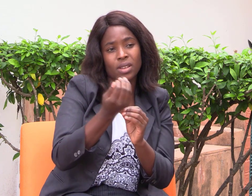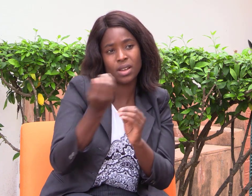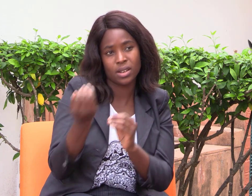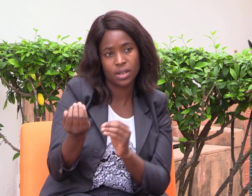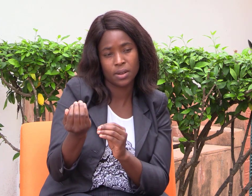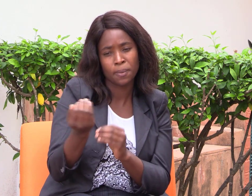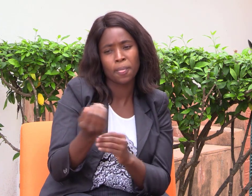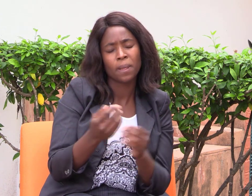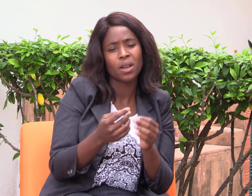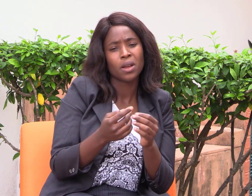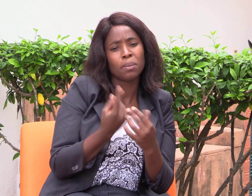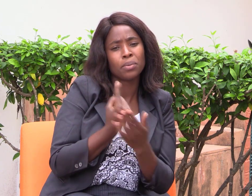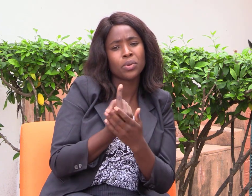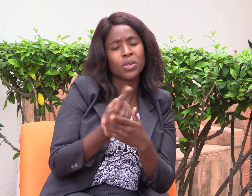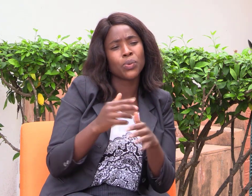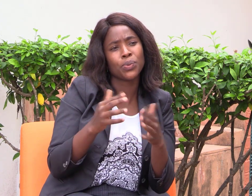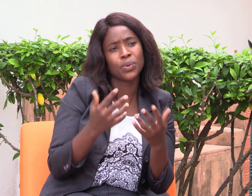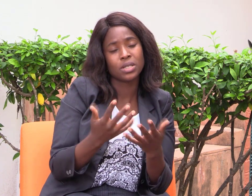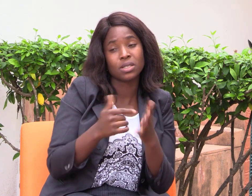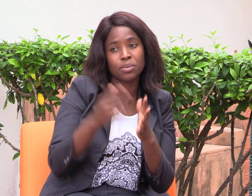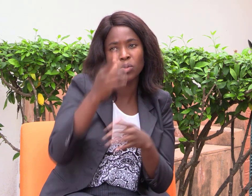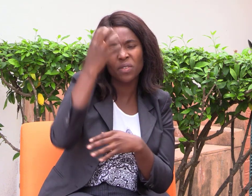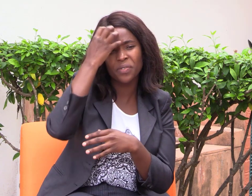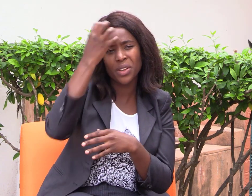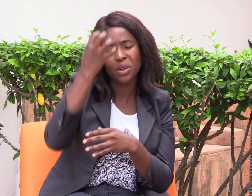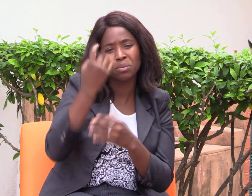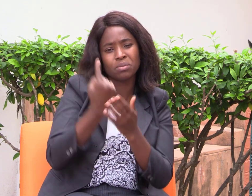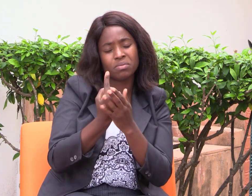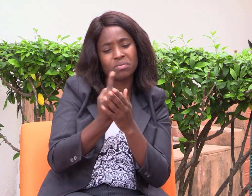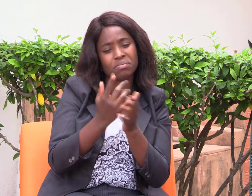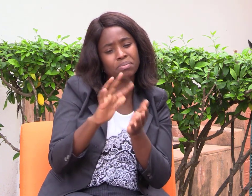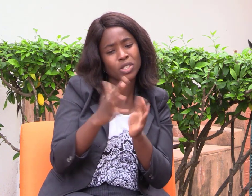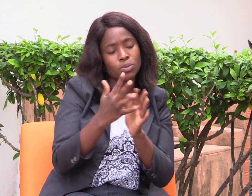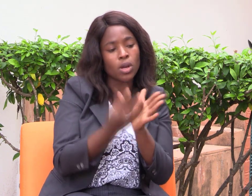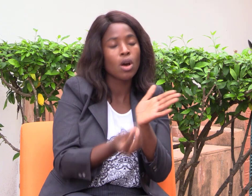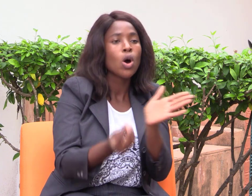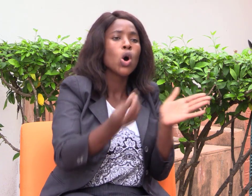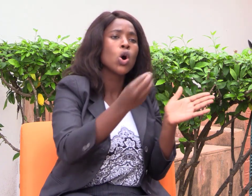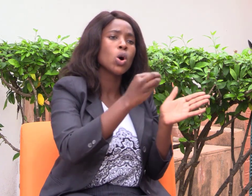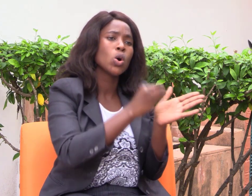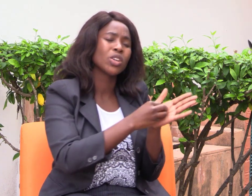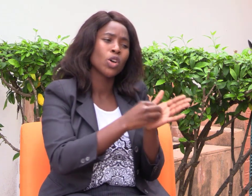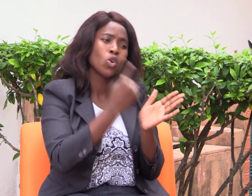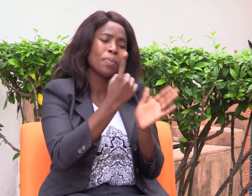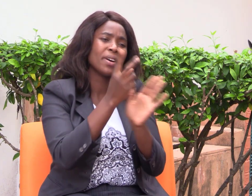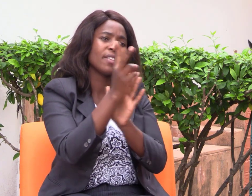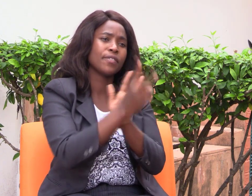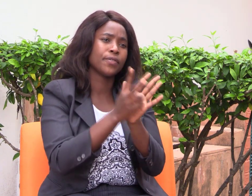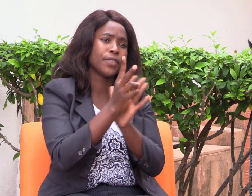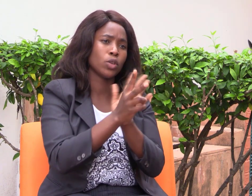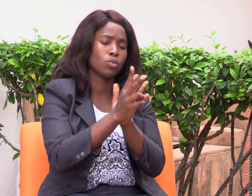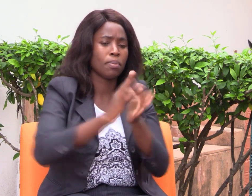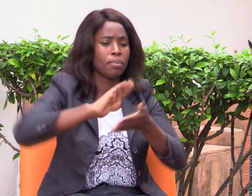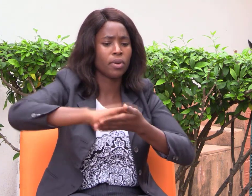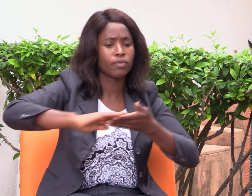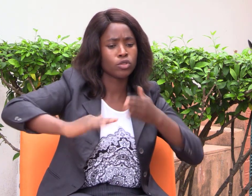para a educação, eu acho que o governo devia colocar